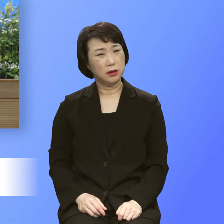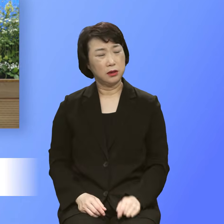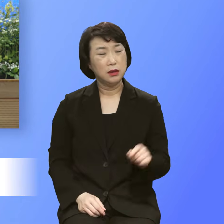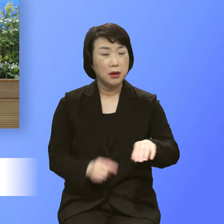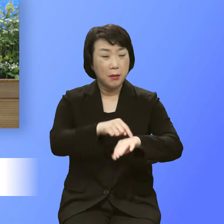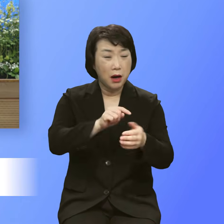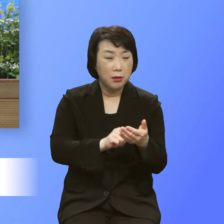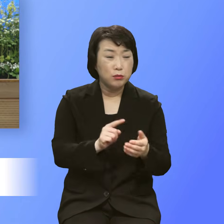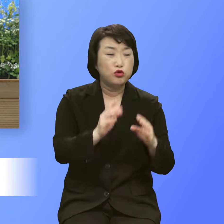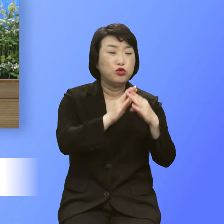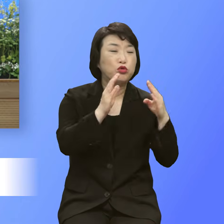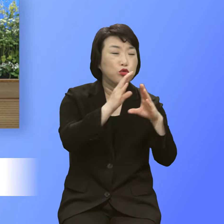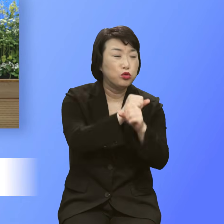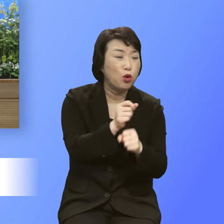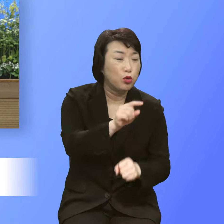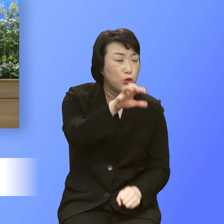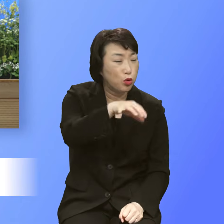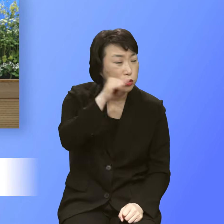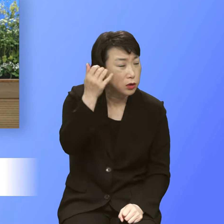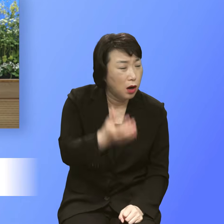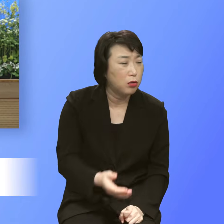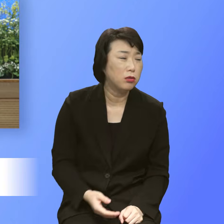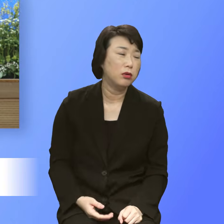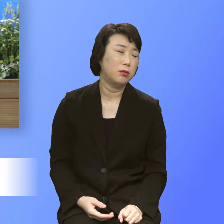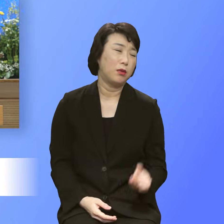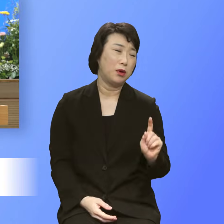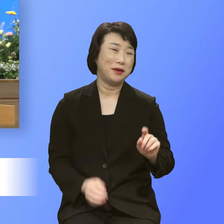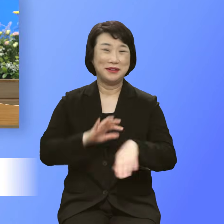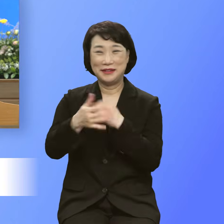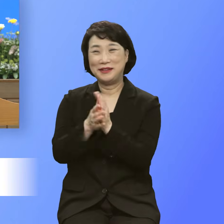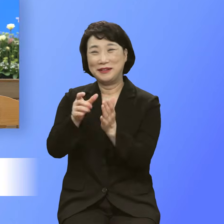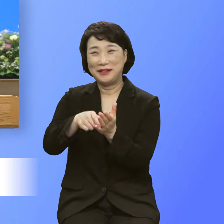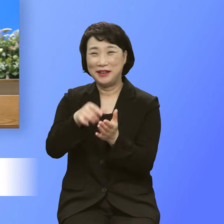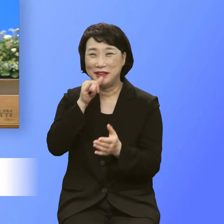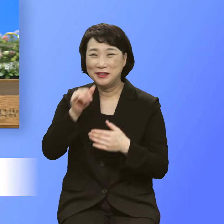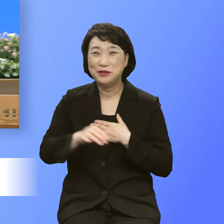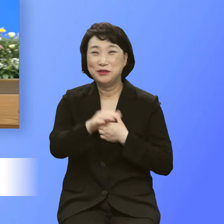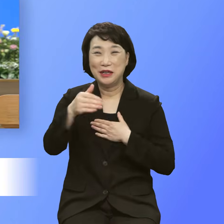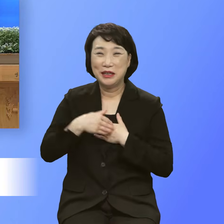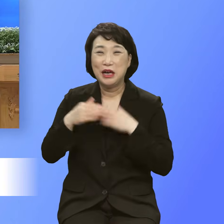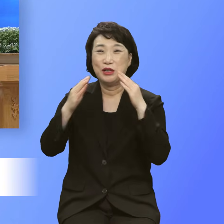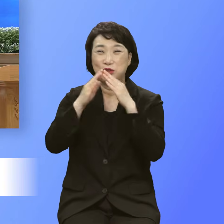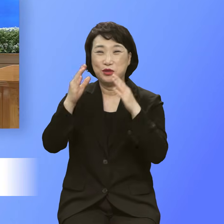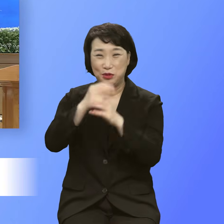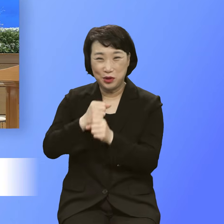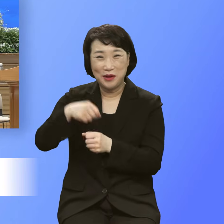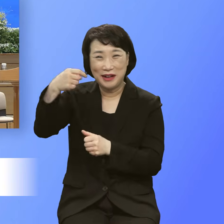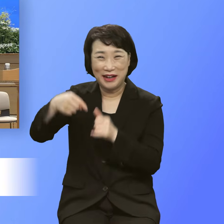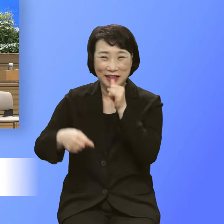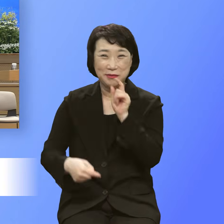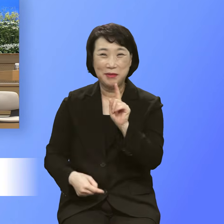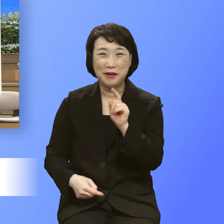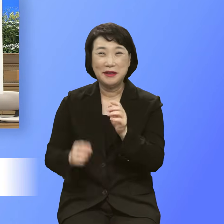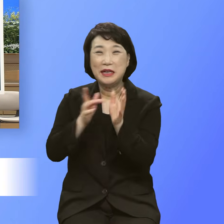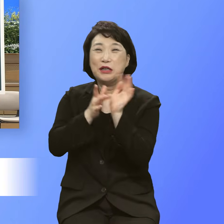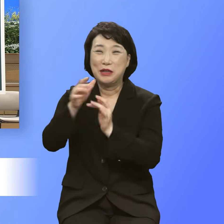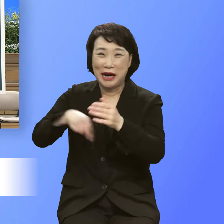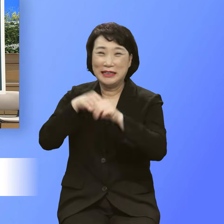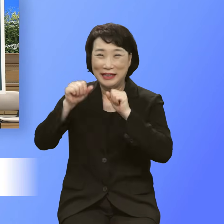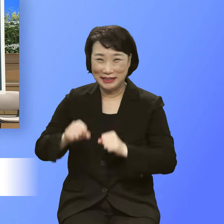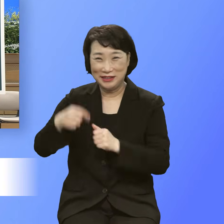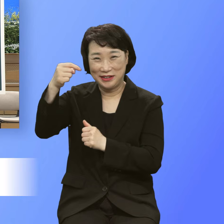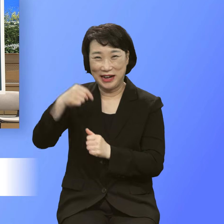네 마음의 주소가 어디냐 이 말이야. 그래서 성경에 우리에게 주소를 일러주기를 예수 안에